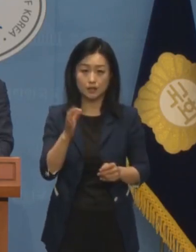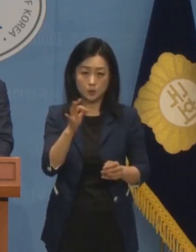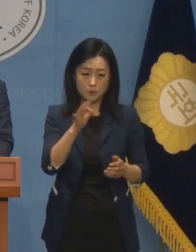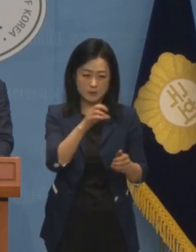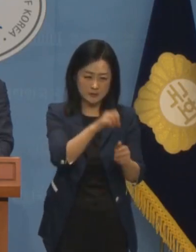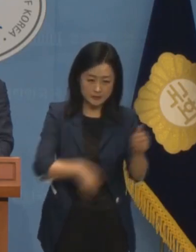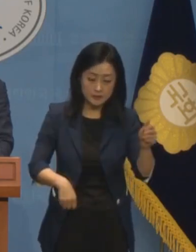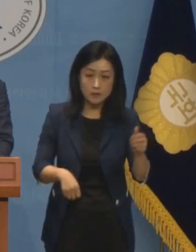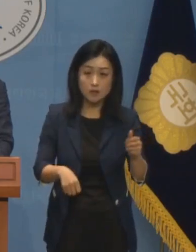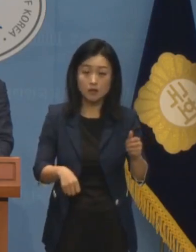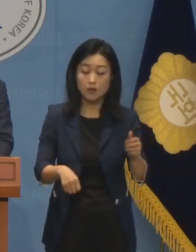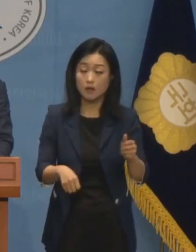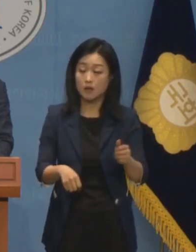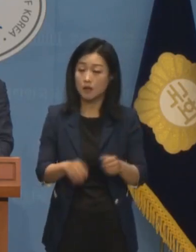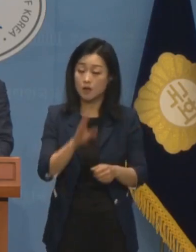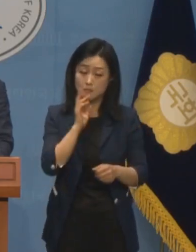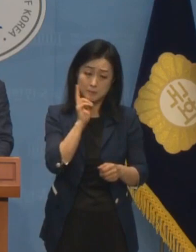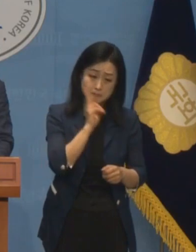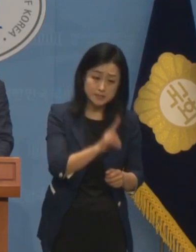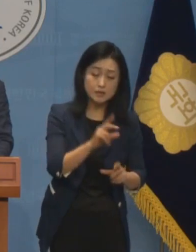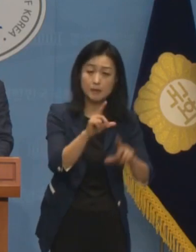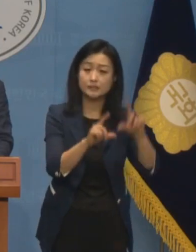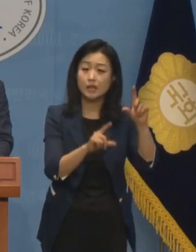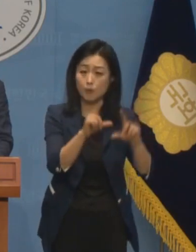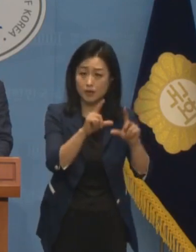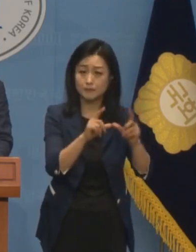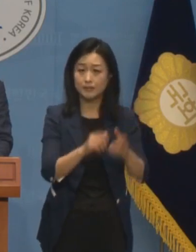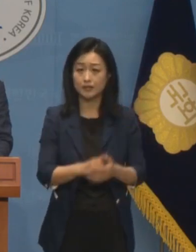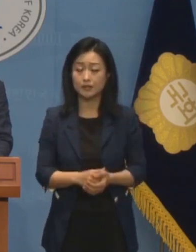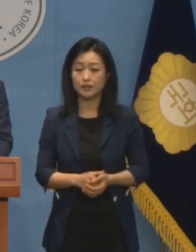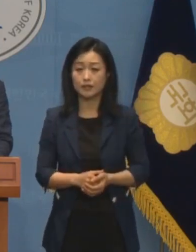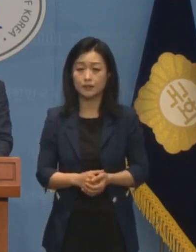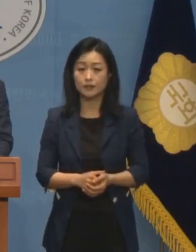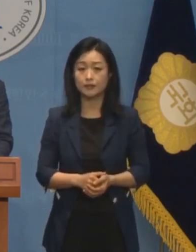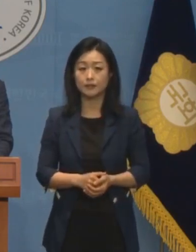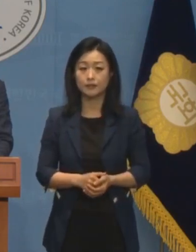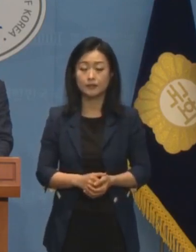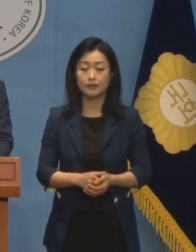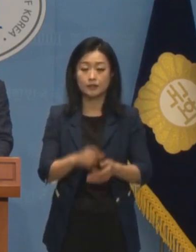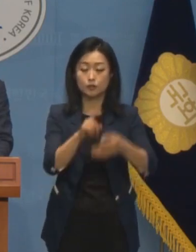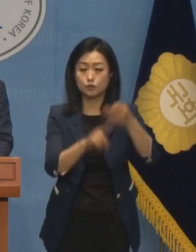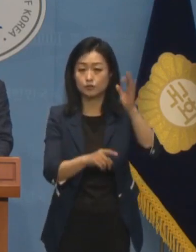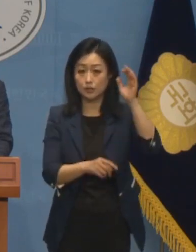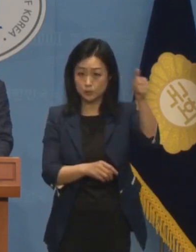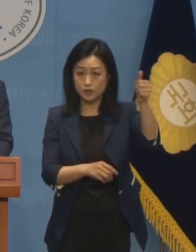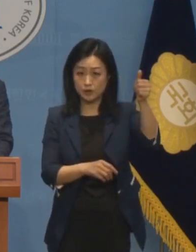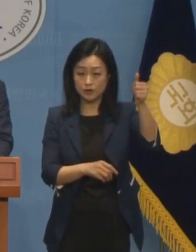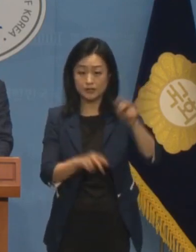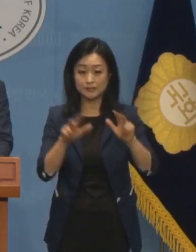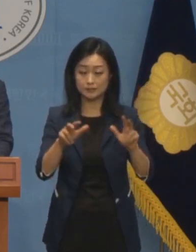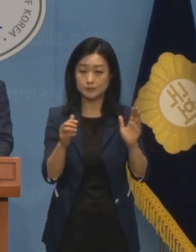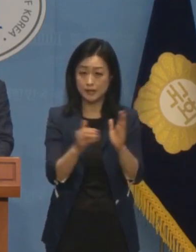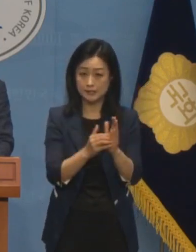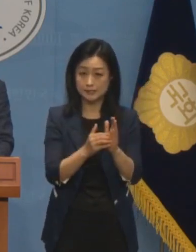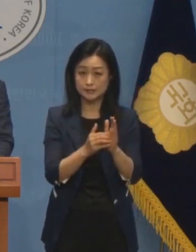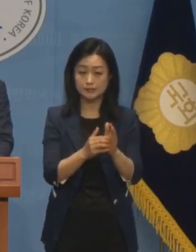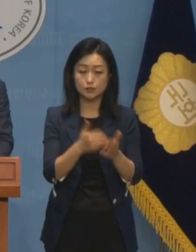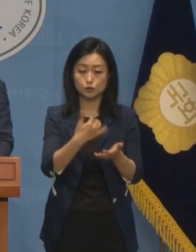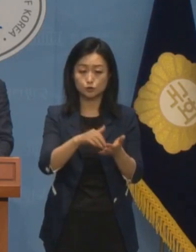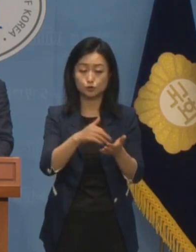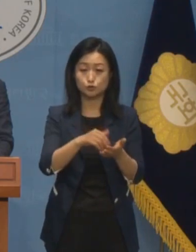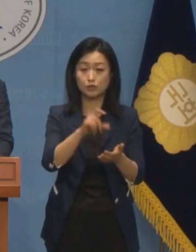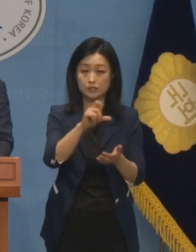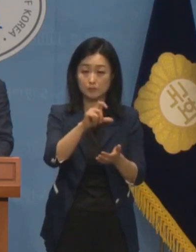안다면 결코 할 수 없는 망언입니다. 윤석열 대통령은 지금까지